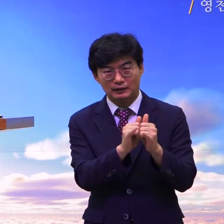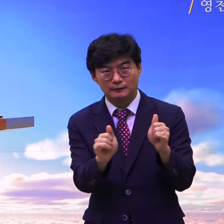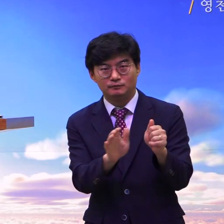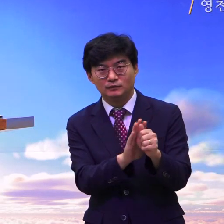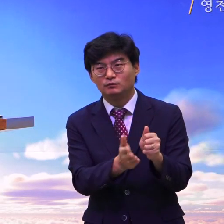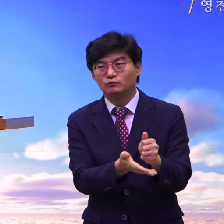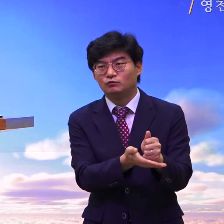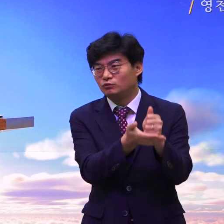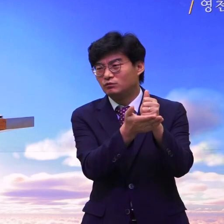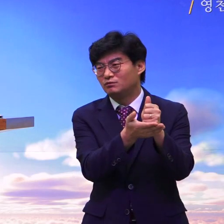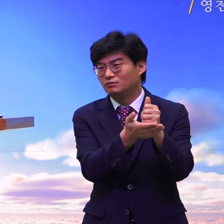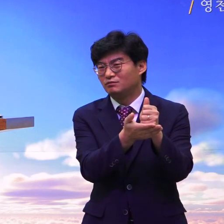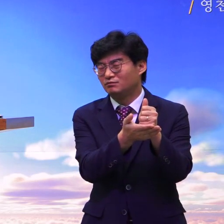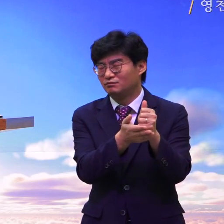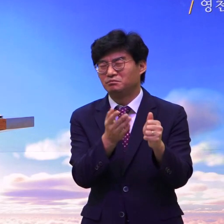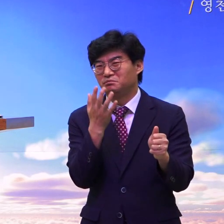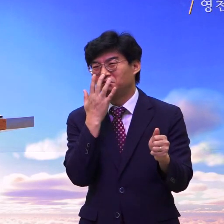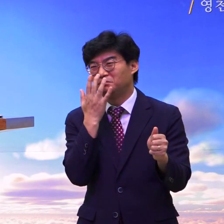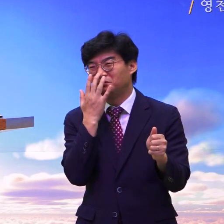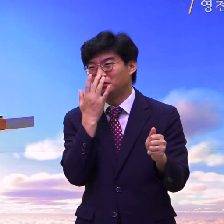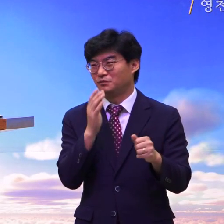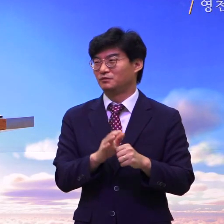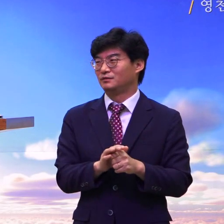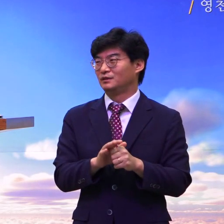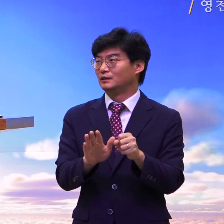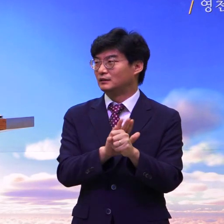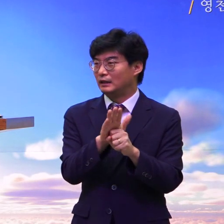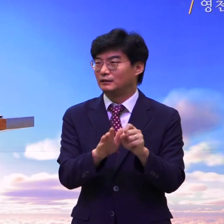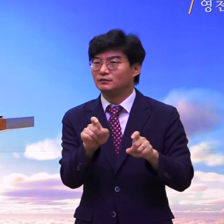제대로 감당하지 못할 때도 꽤 많이 있었습니다.